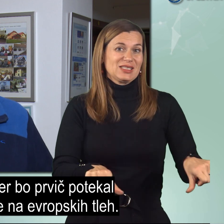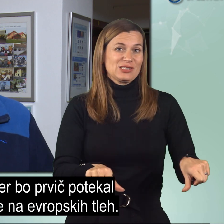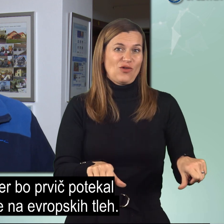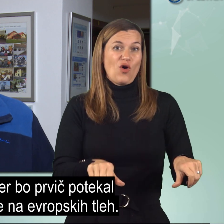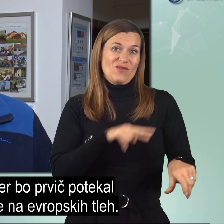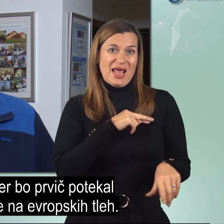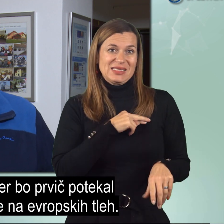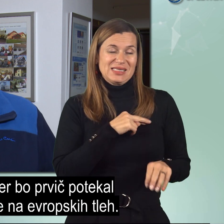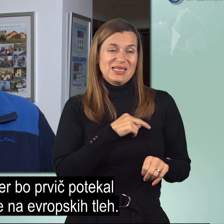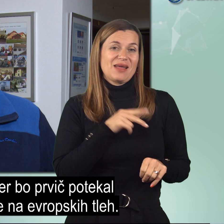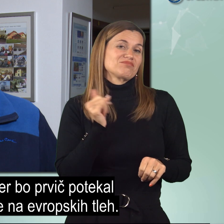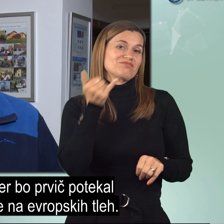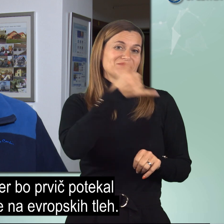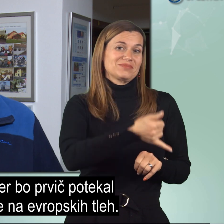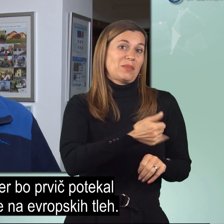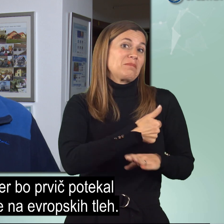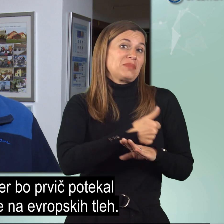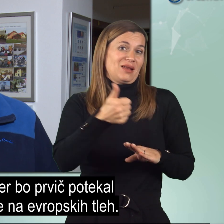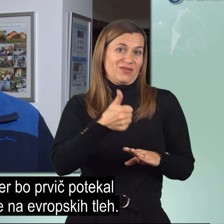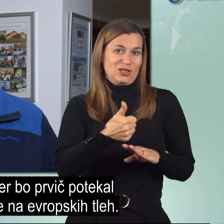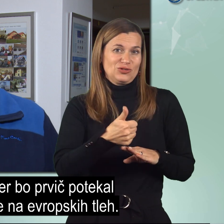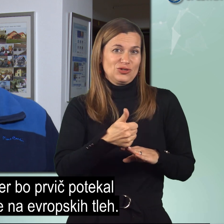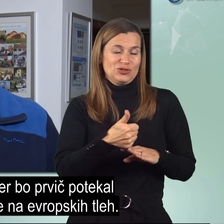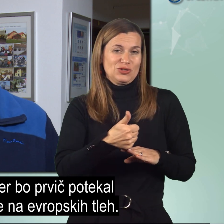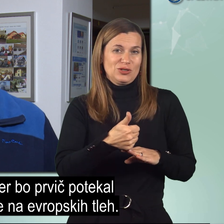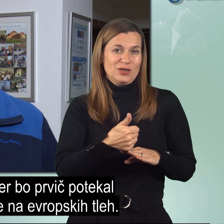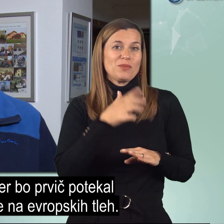prvenstvo Francije, kjer bomo pravzaprav prvič